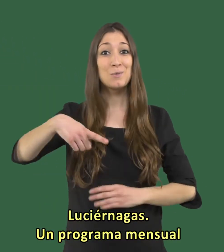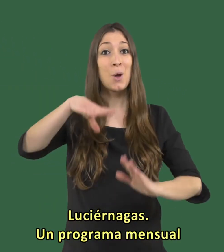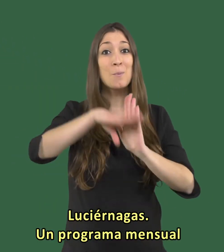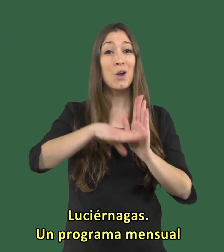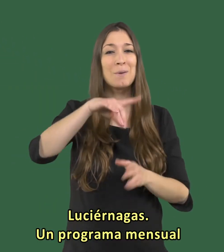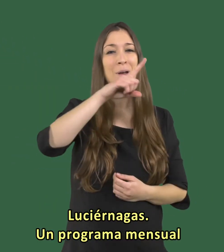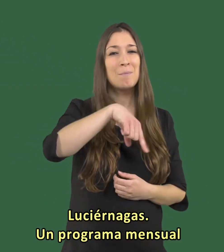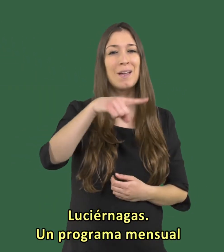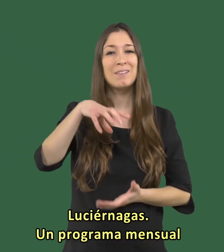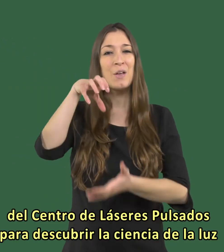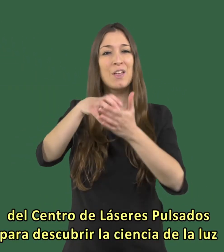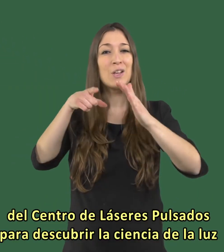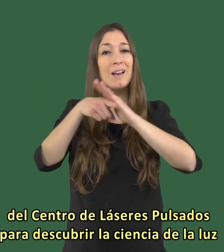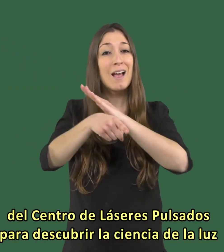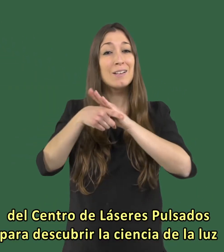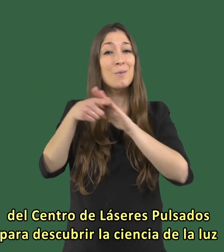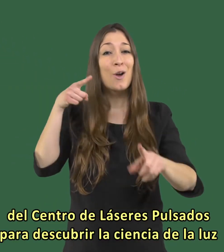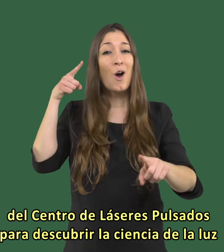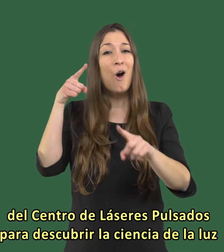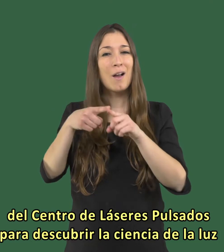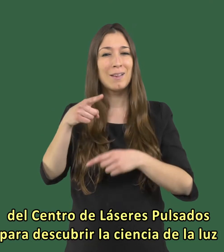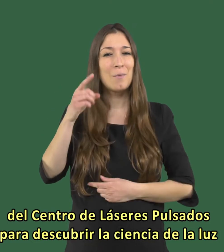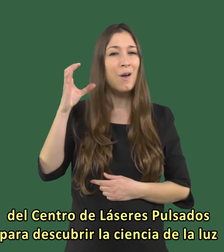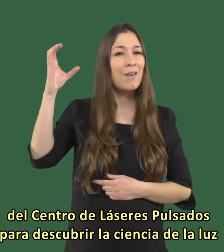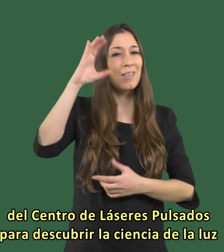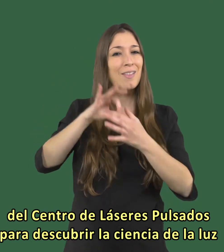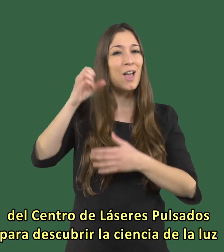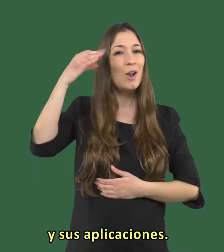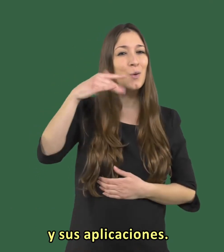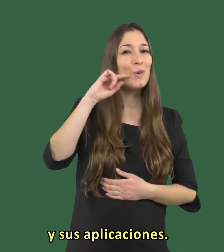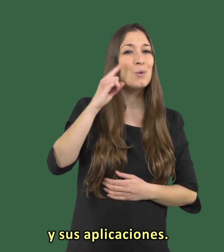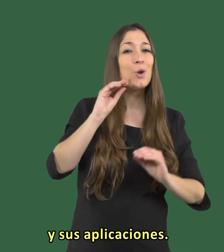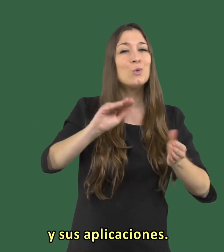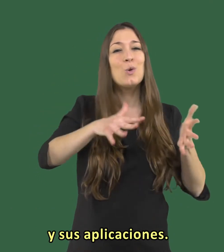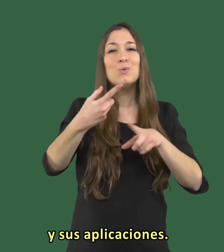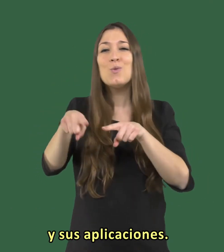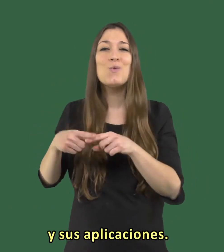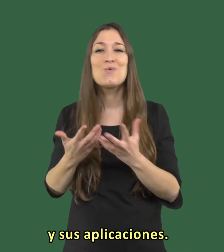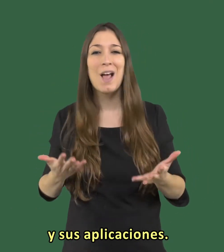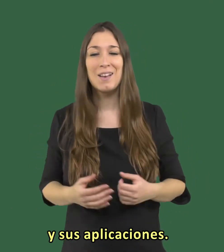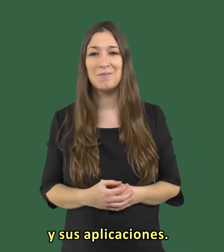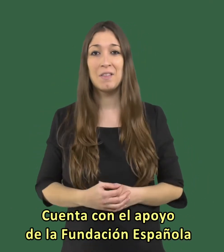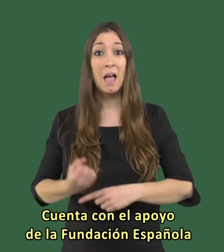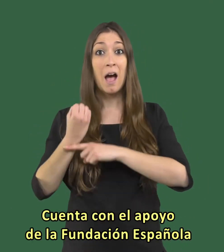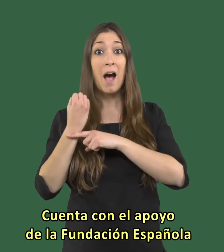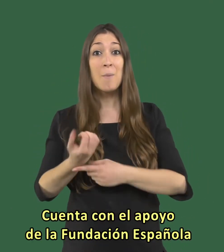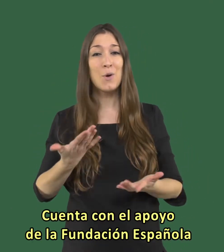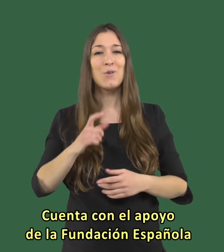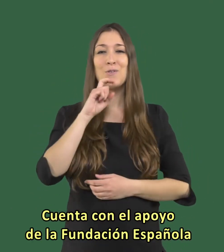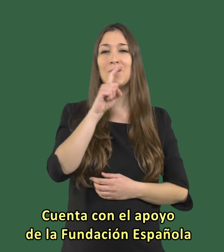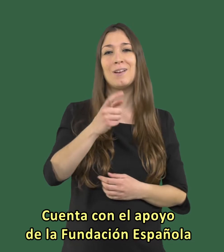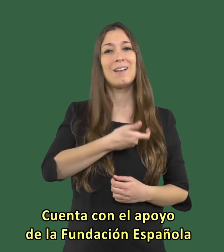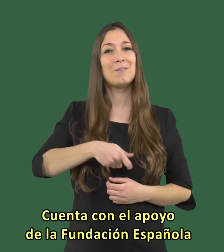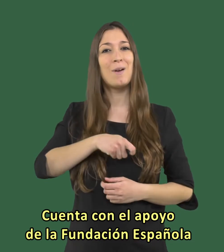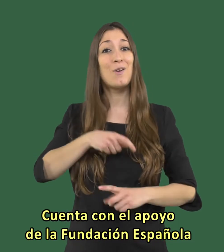Luciérnagas, un programa mensual del Centro de Láser Pulsados para descubrir la ciencia de la luz y sus aplicaciones. Cuenta con el apoyo